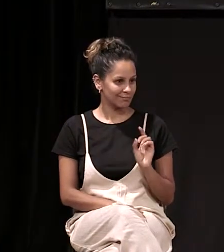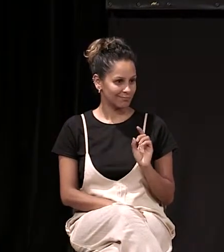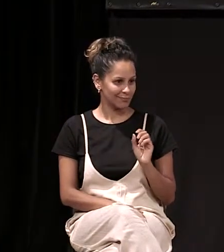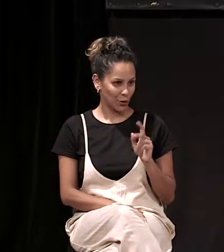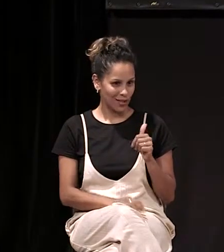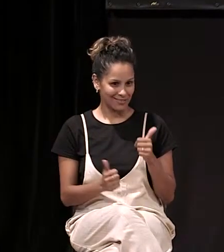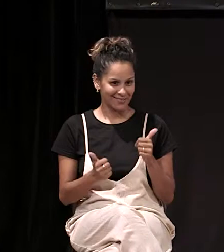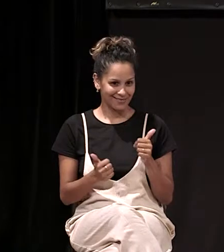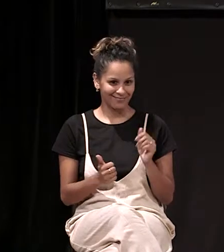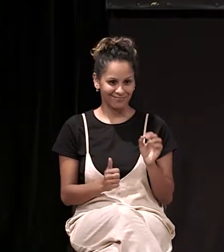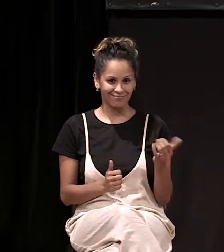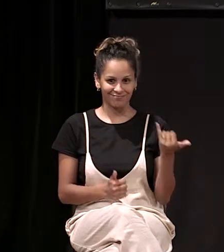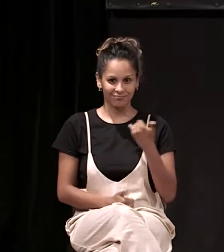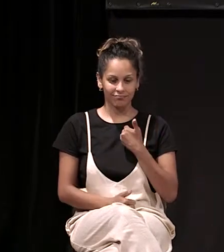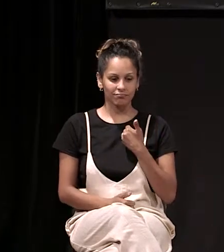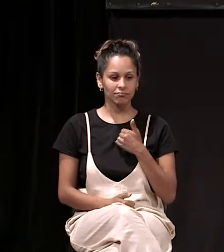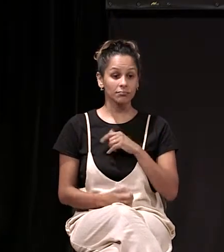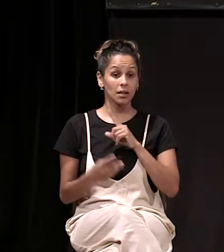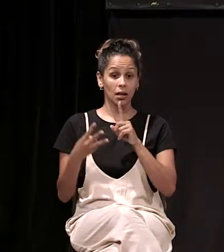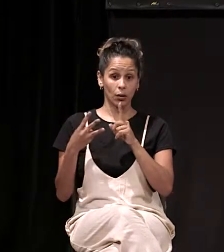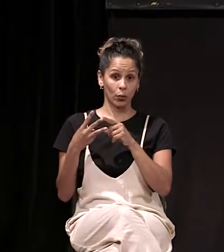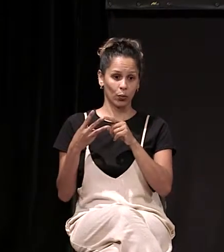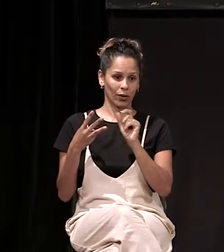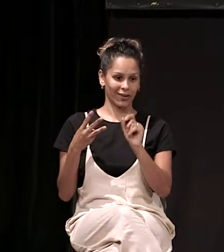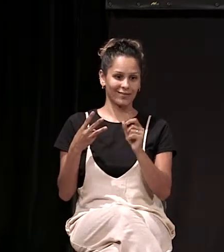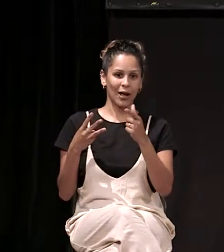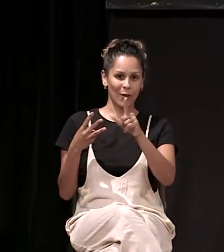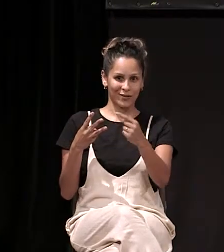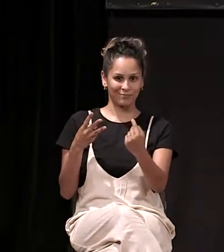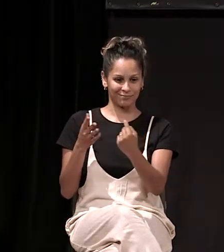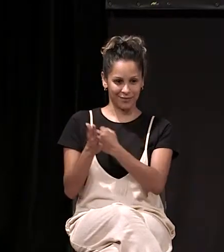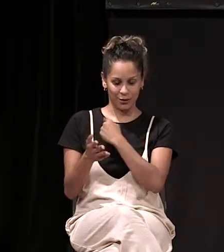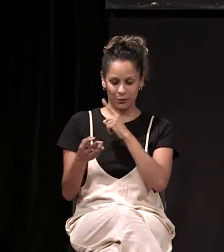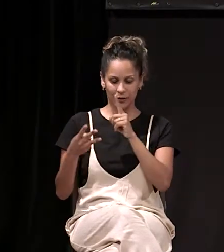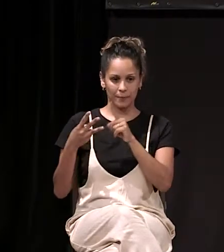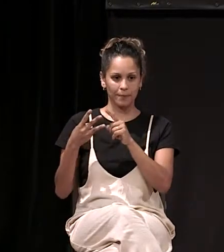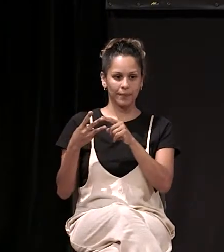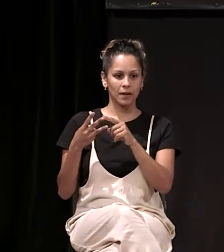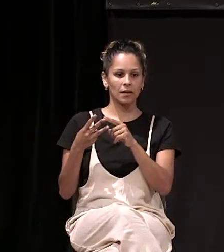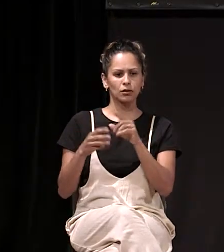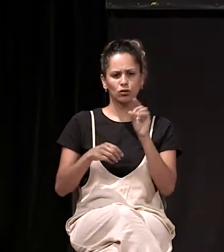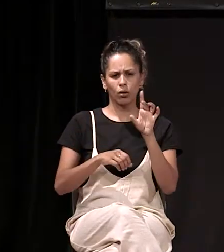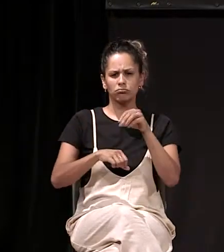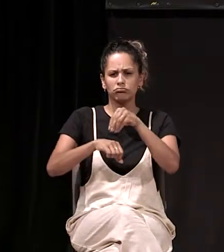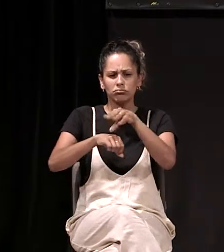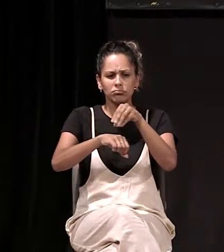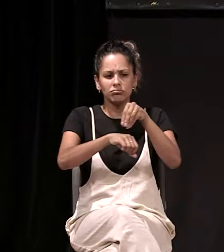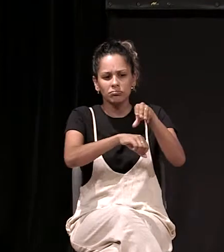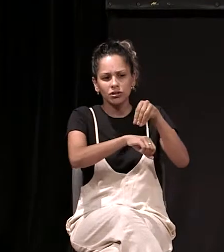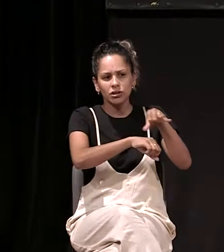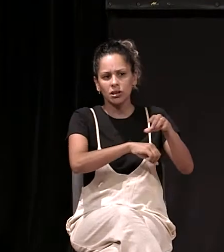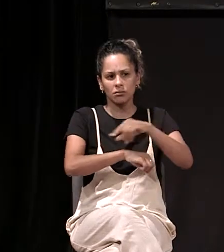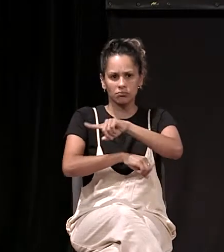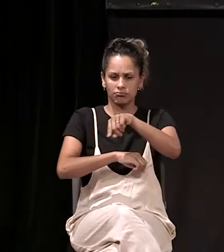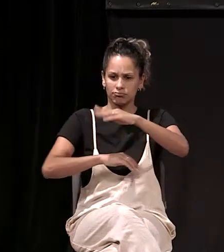contou. E a outra questão, estou dando algumas dicas, né, para trabalho